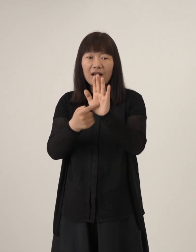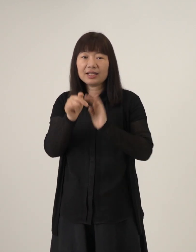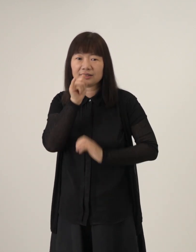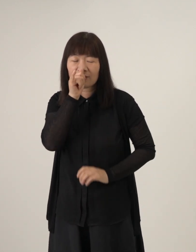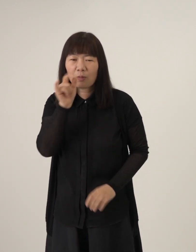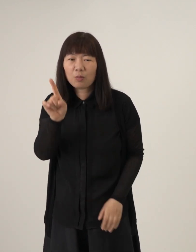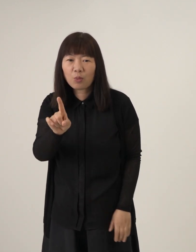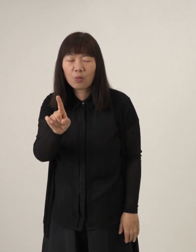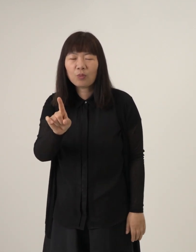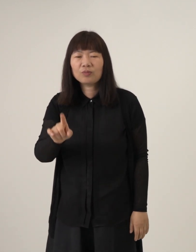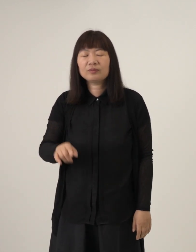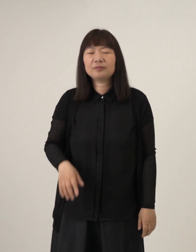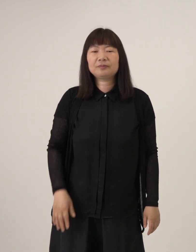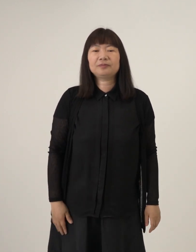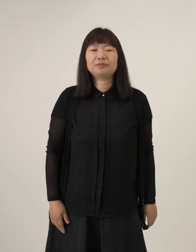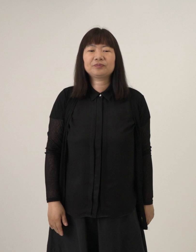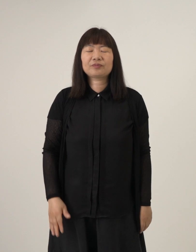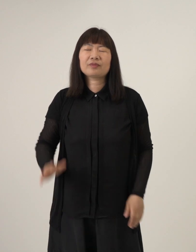즉